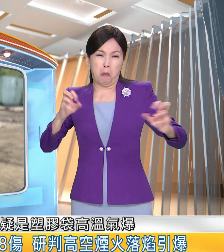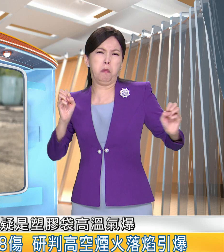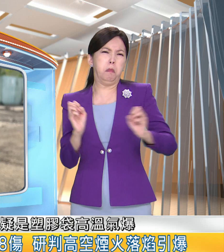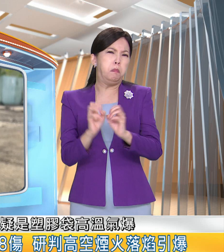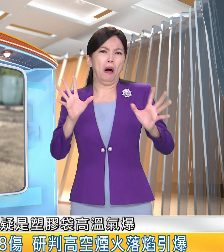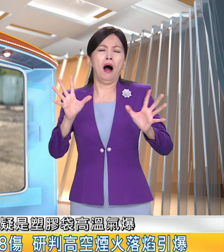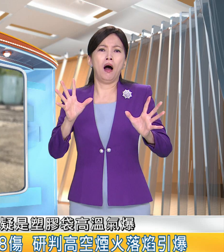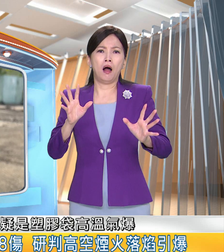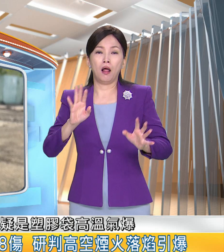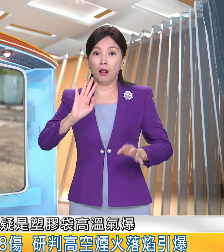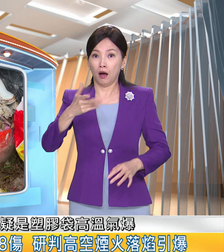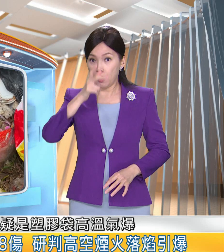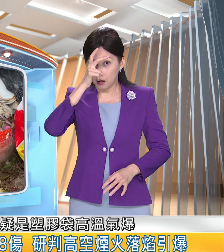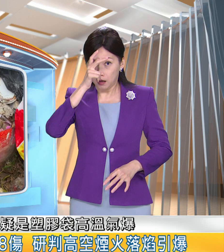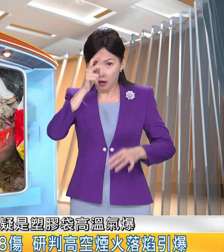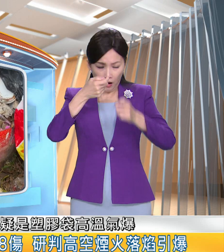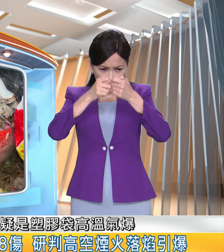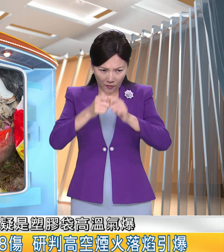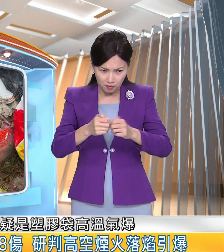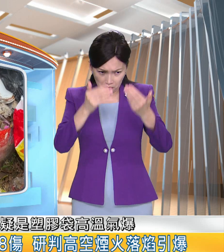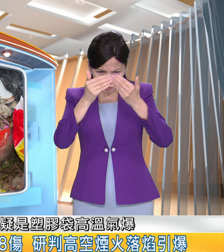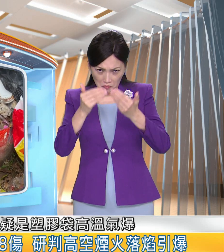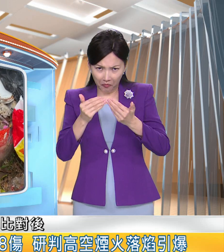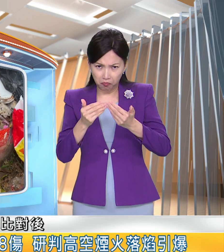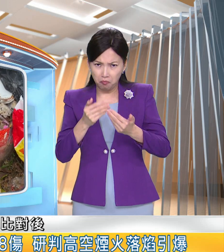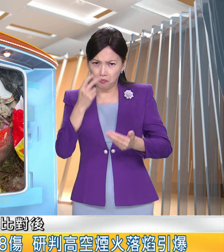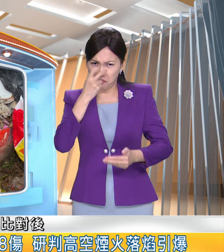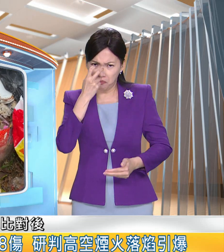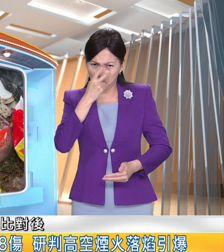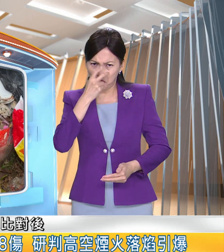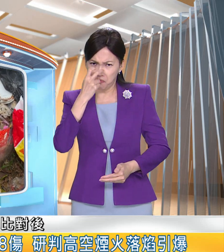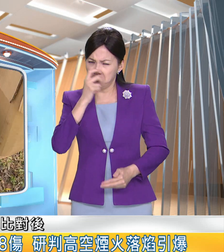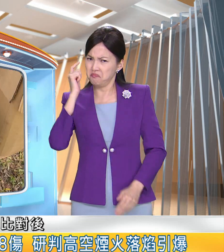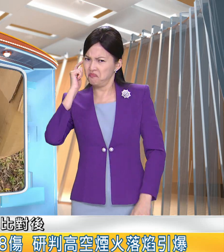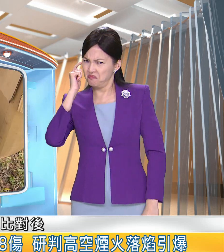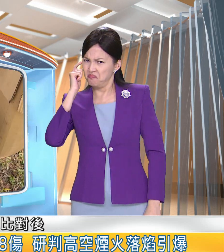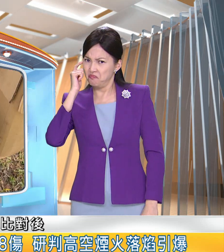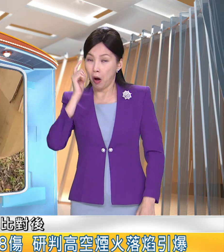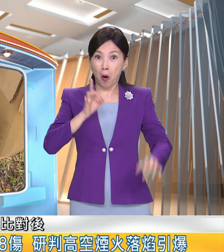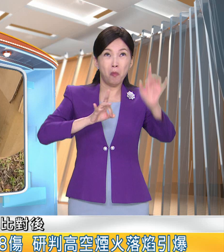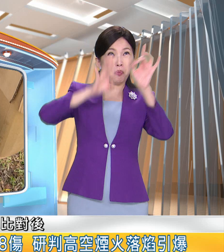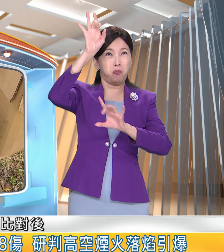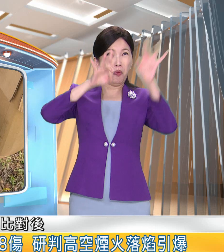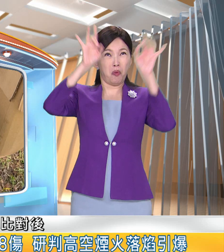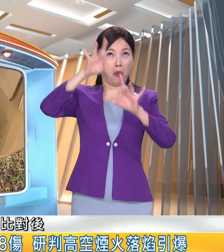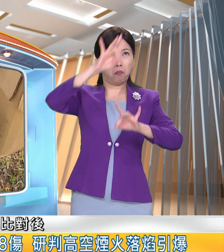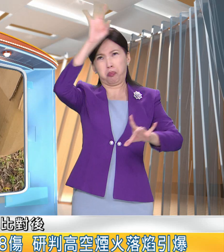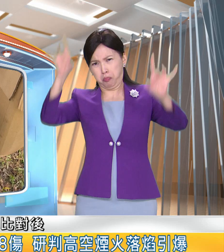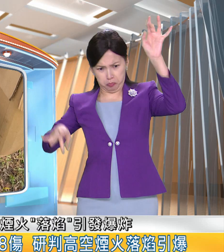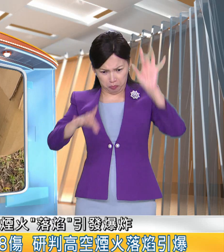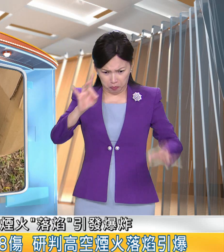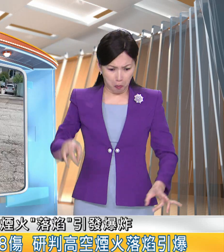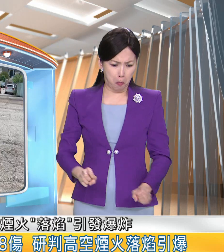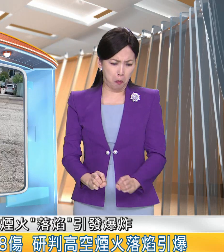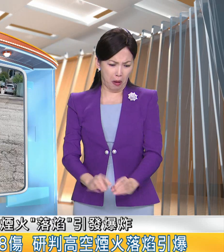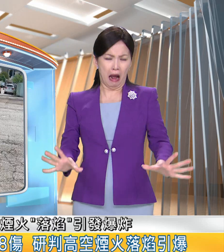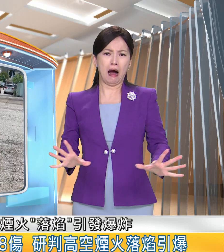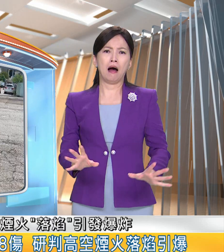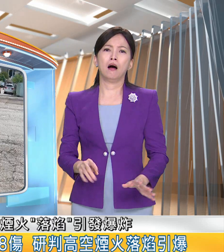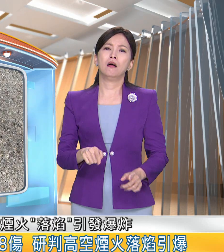胶袋高温气爆，不过在警方调查比对之后，研判可能是高空焰火落焰引